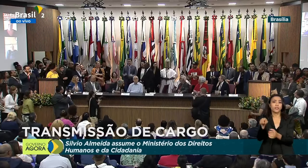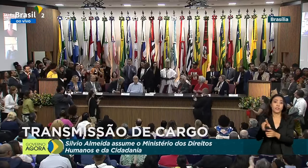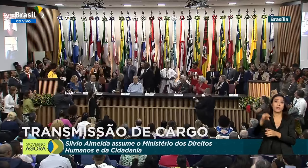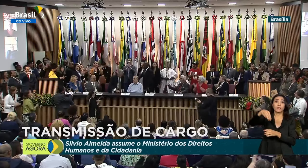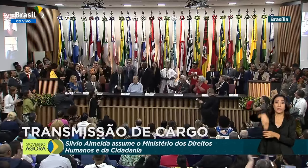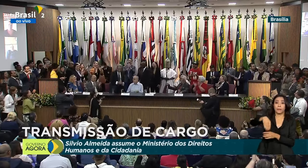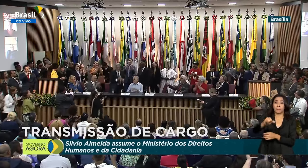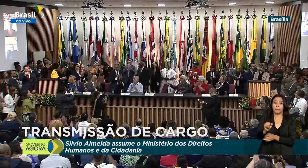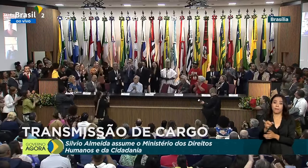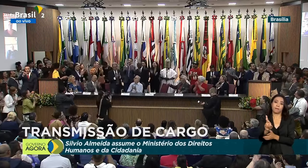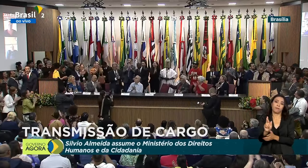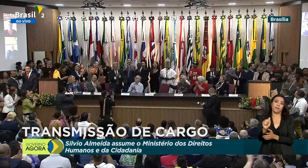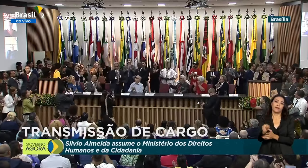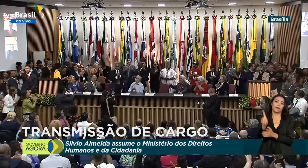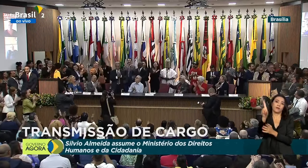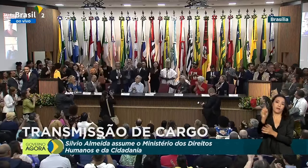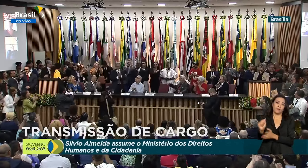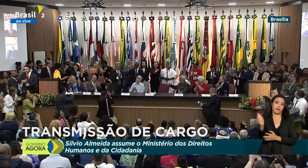Miranda